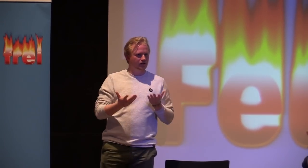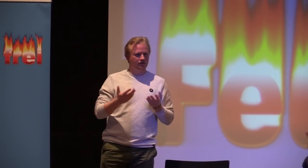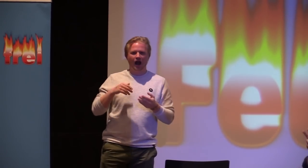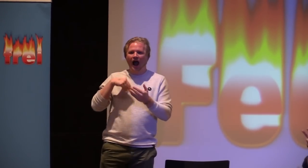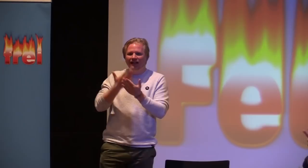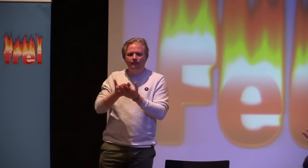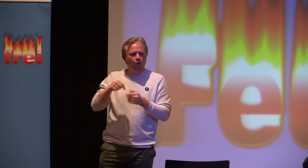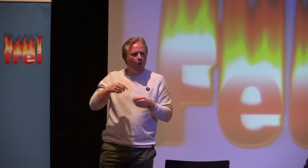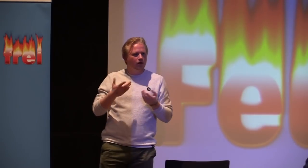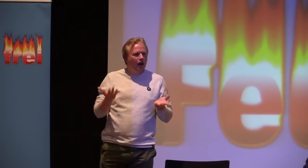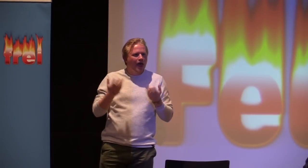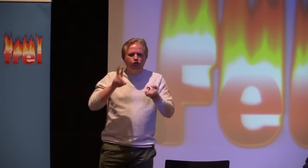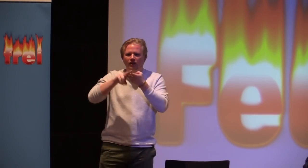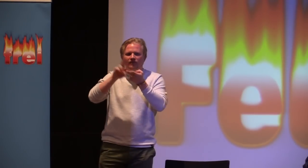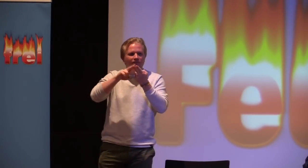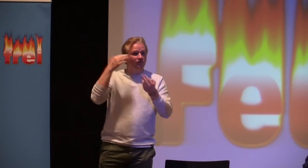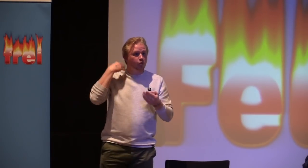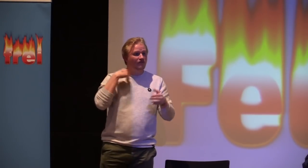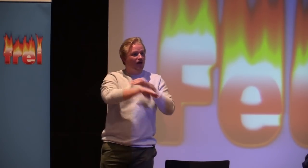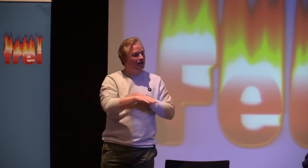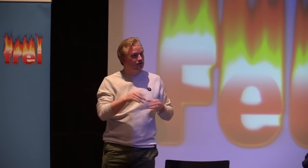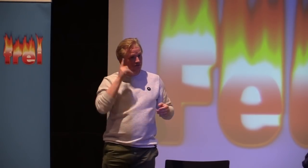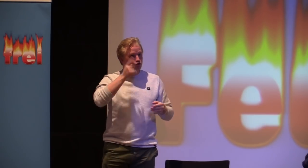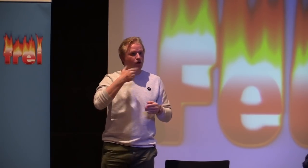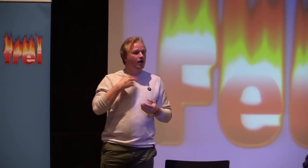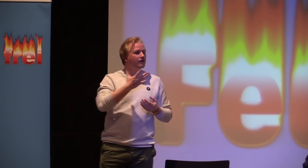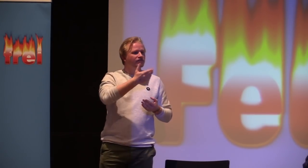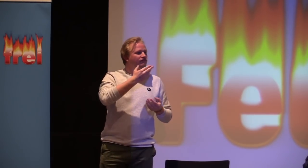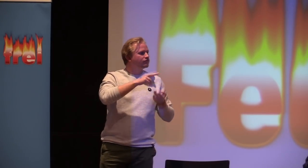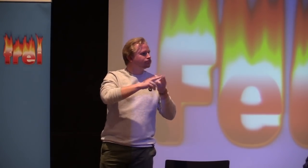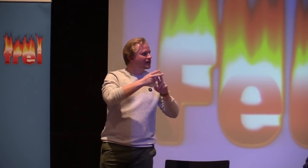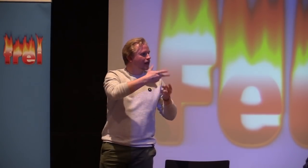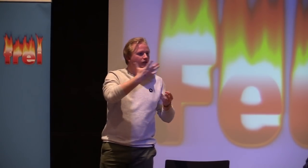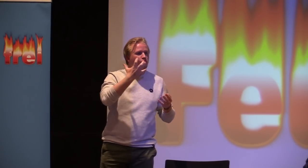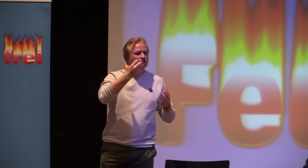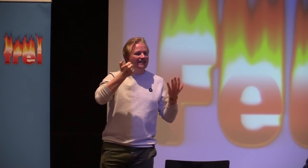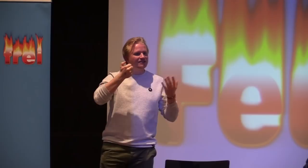hat mit Vereinslosigkeit nichts zu tun. Das ist einfach Alltag. Also jeder kann ja machen, was er will.